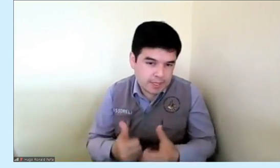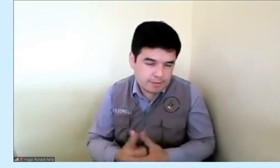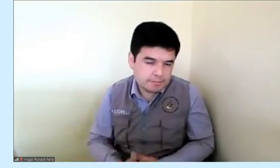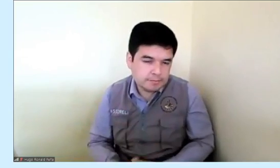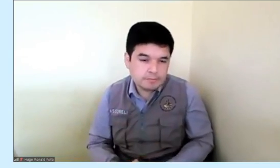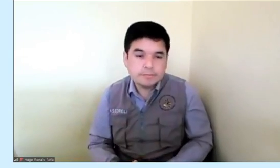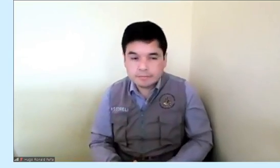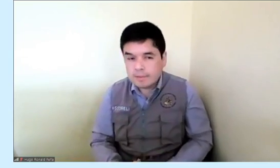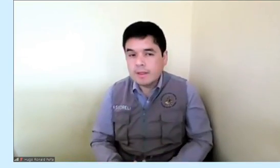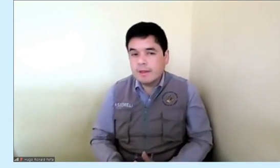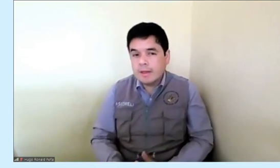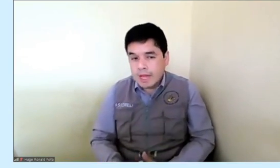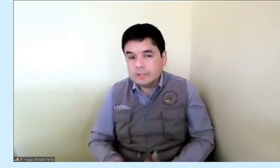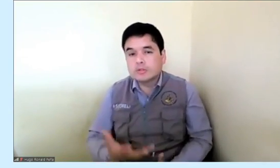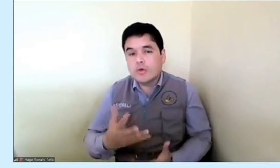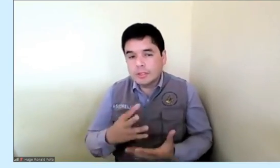¿Por qué? Bien.